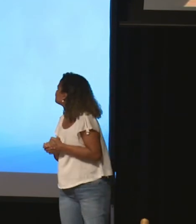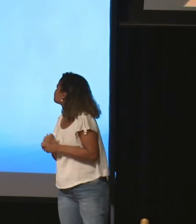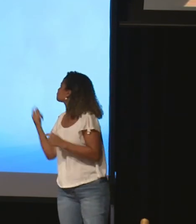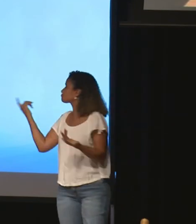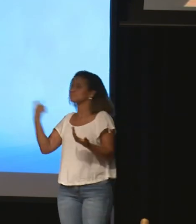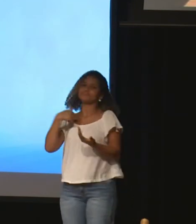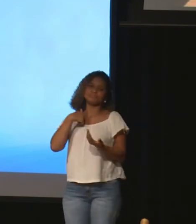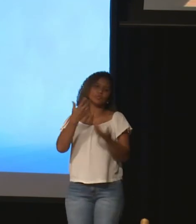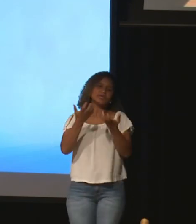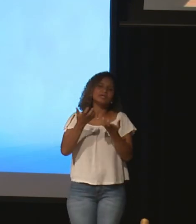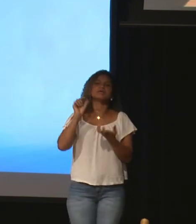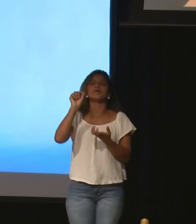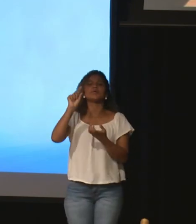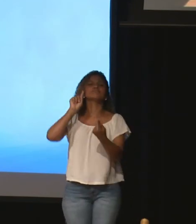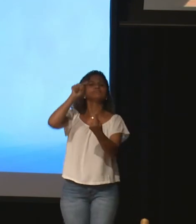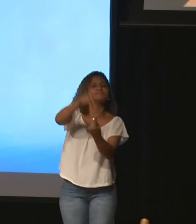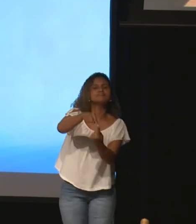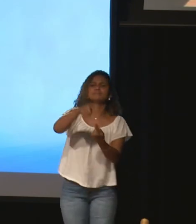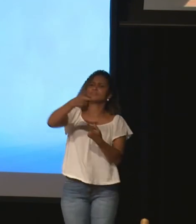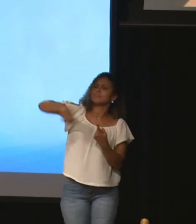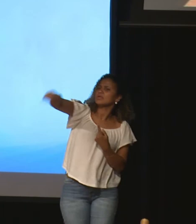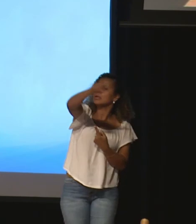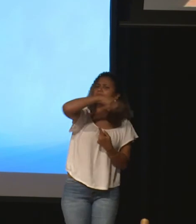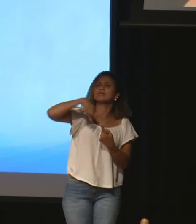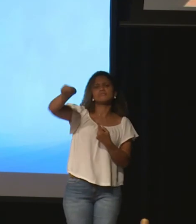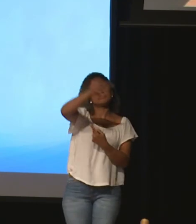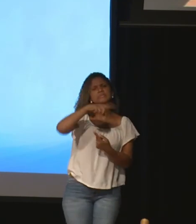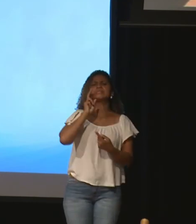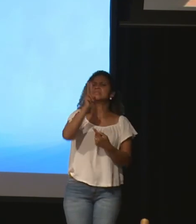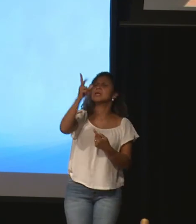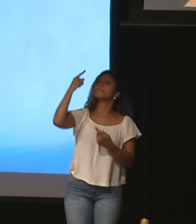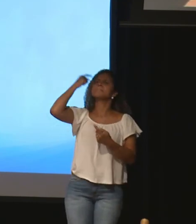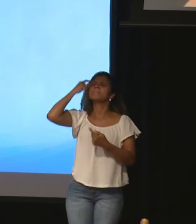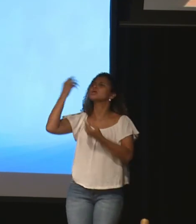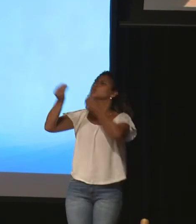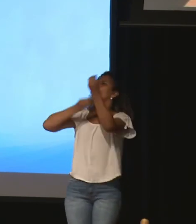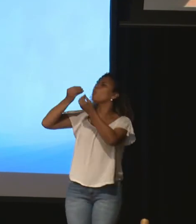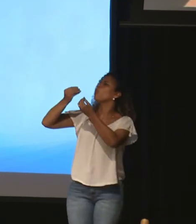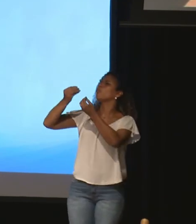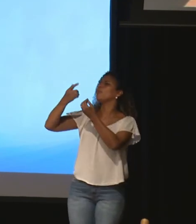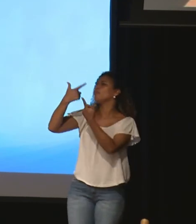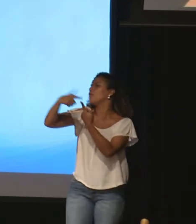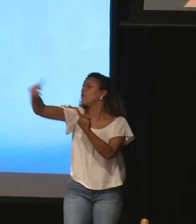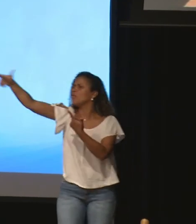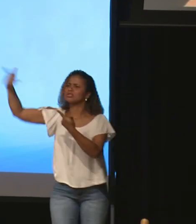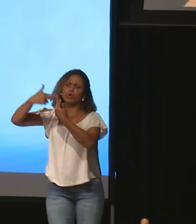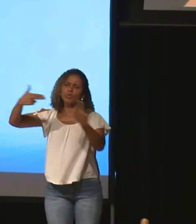Então, a gente chega ao fim, e o meu objetivo é que todos pensem sempre em como